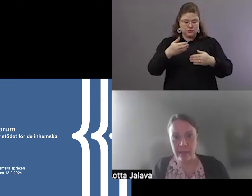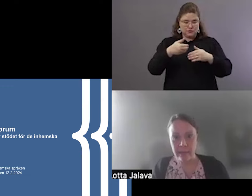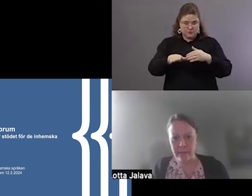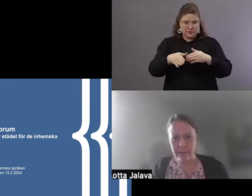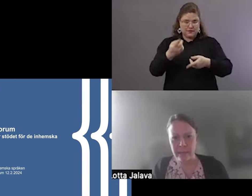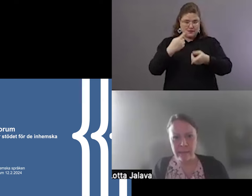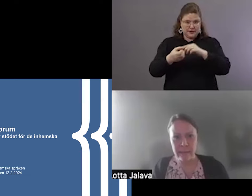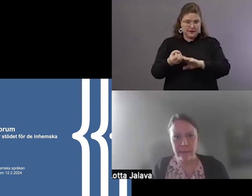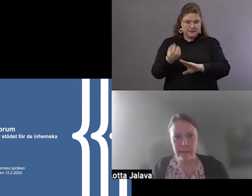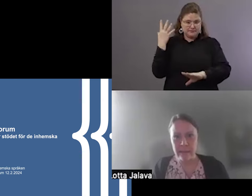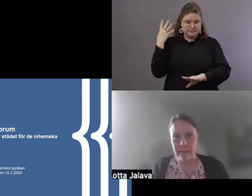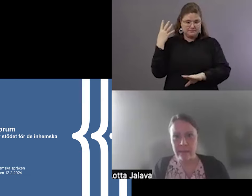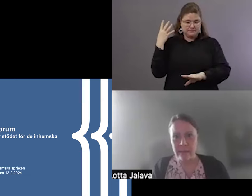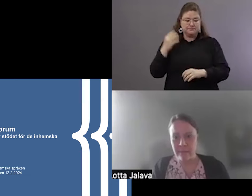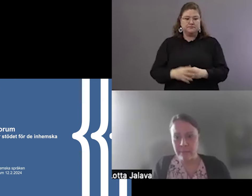eteenpäin.